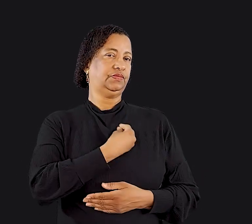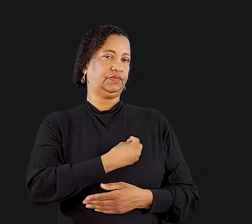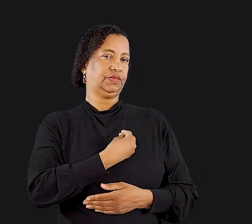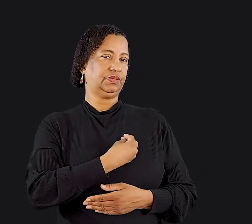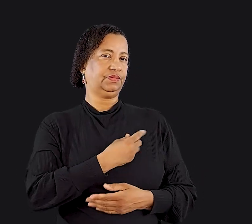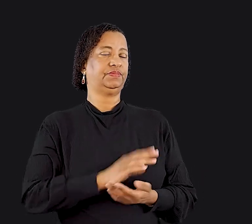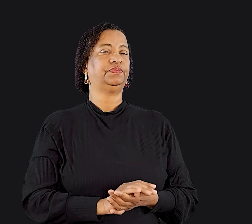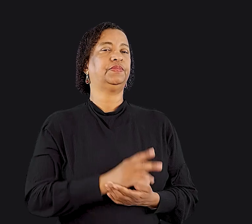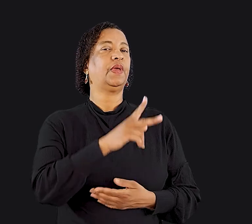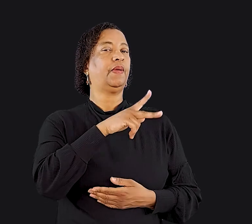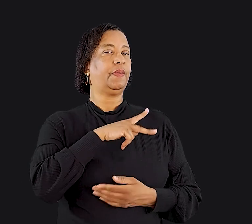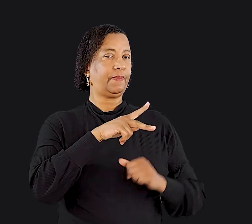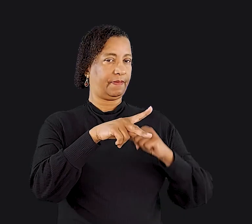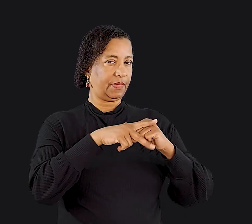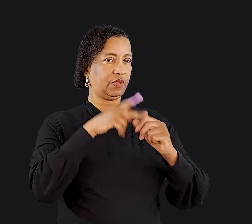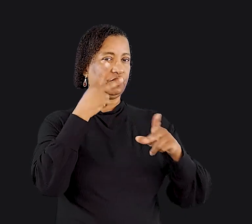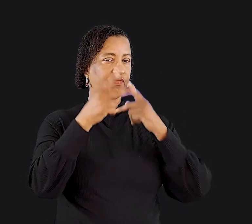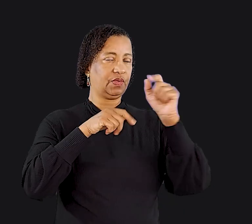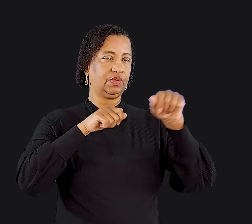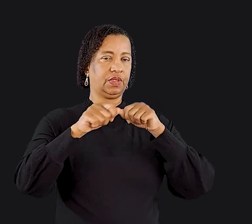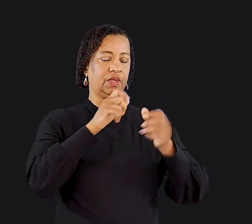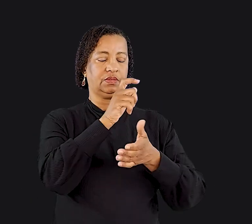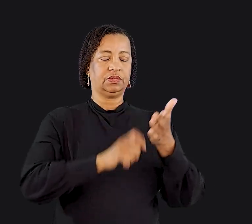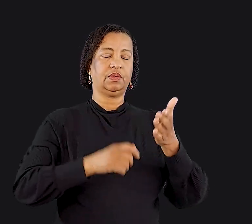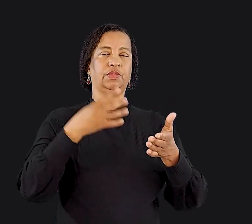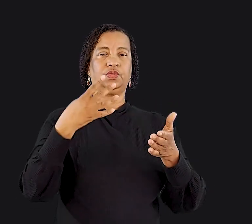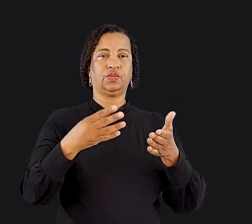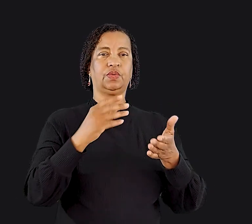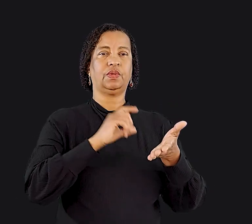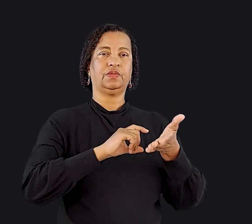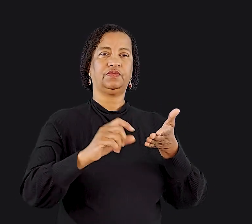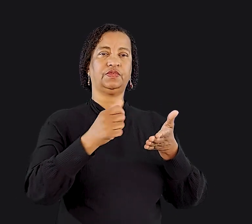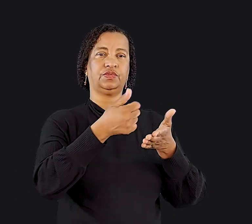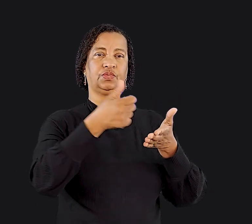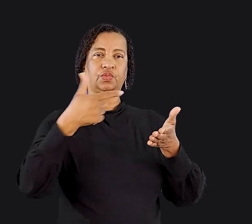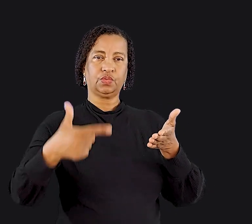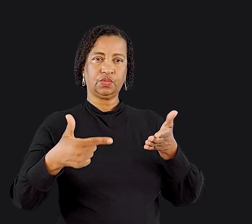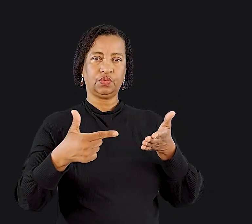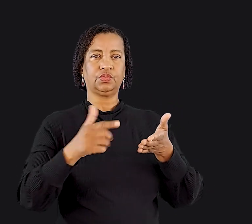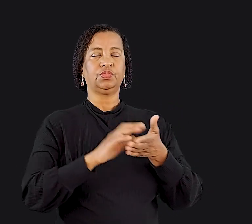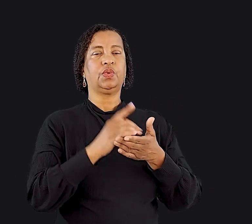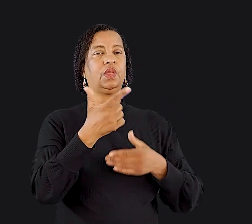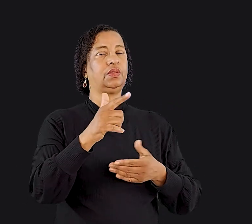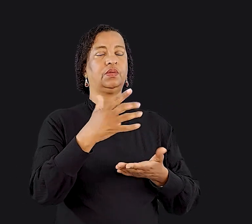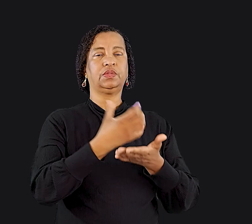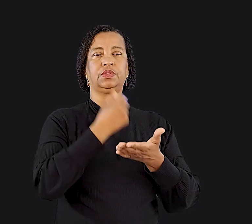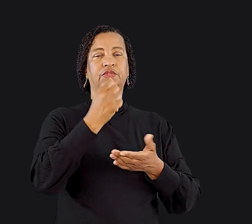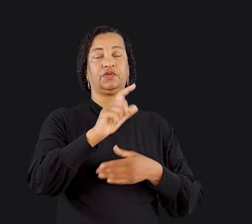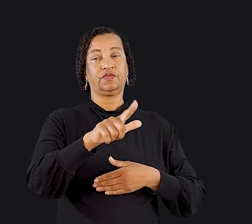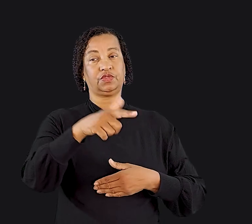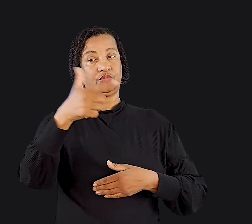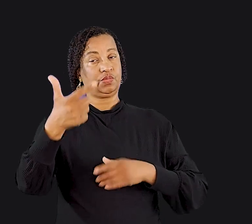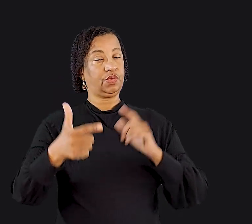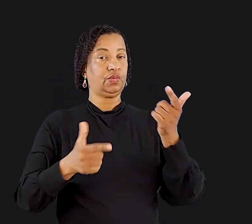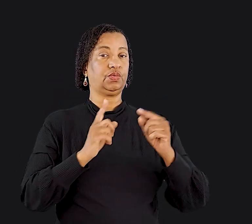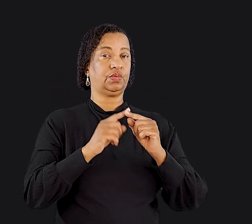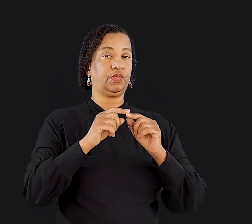a vida. E Pedro disse em Atos, capítulo 4, versículo 12, Não há salvação em nenhum outro, pois debaixo